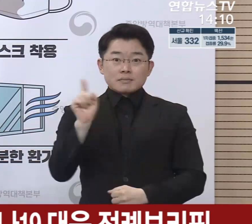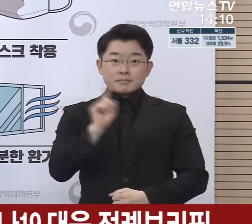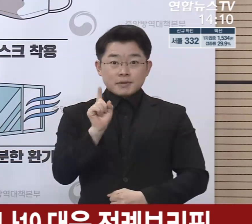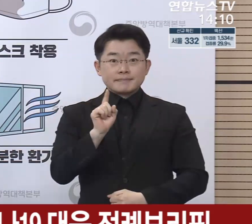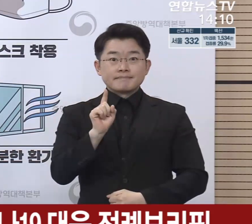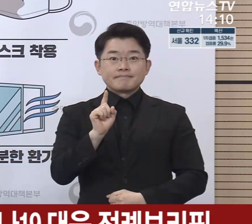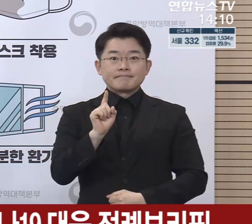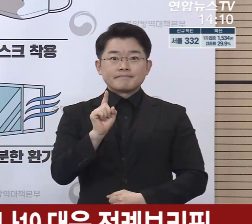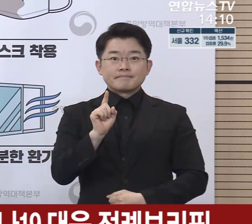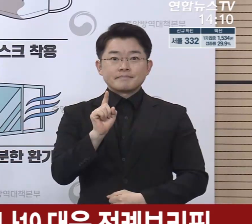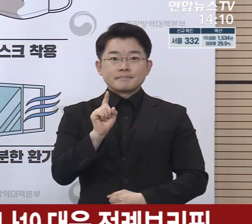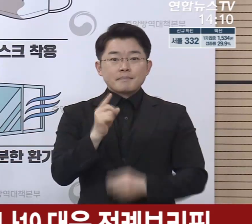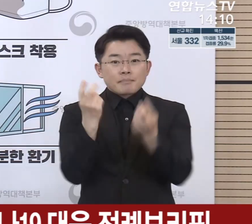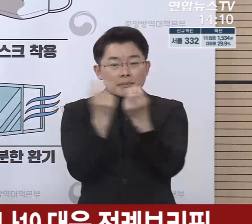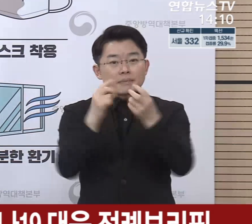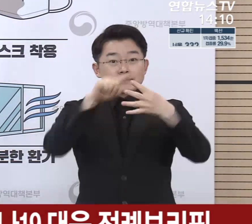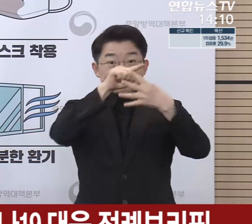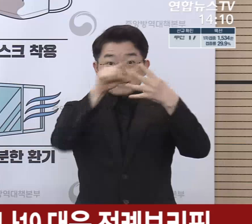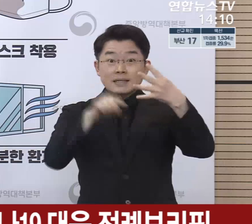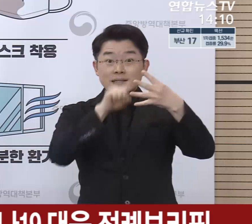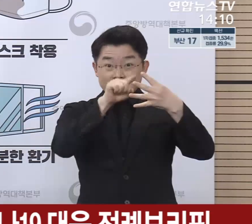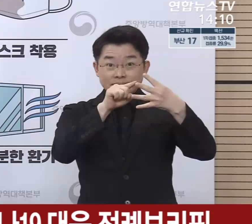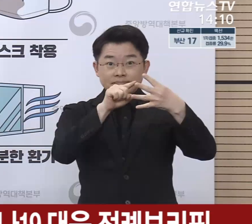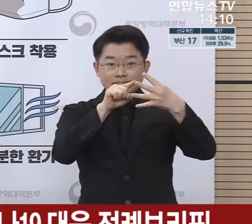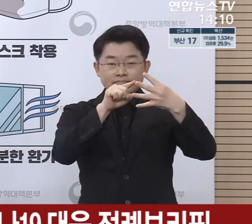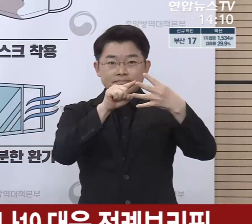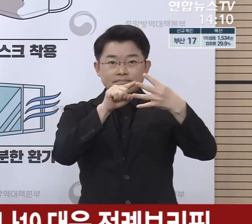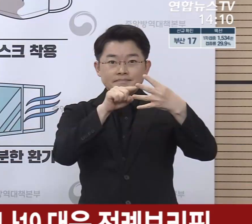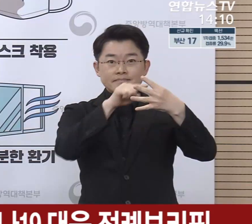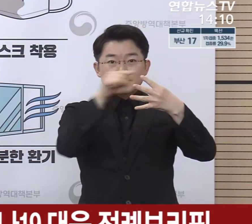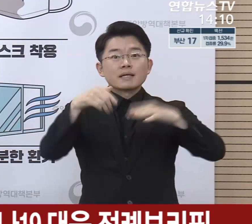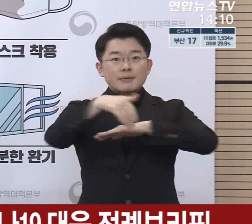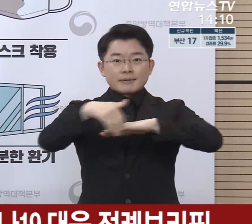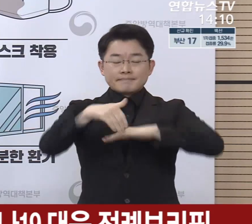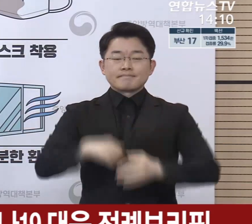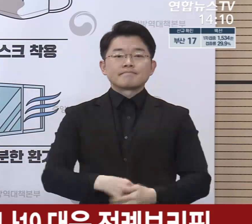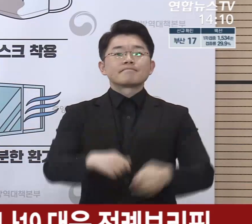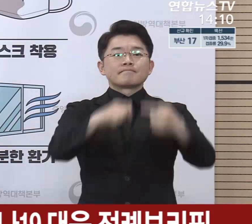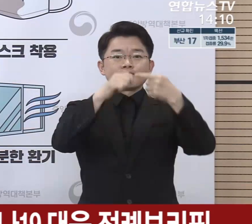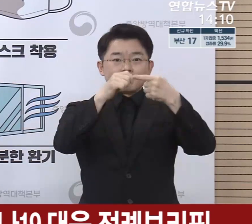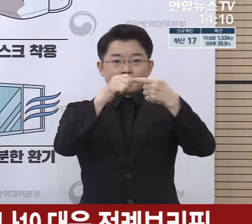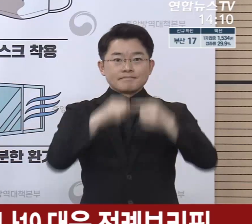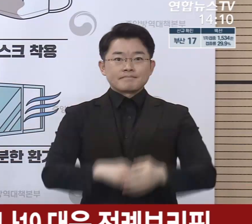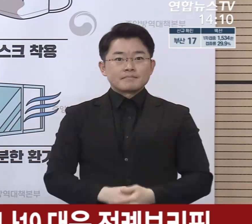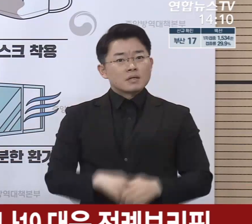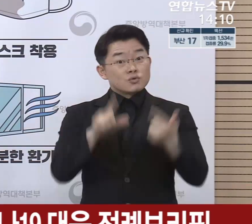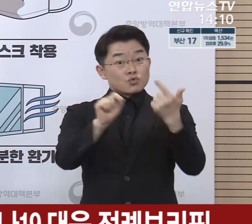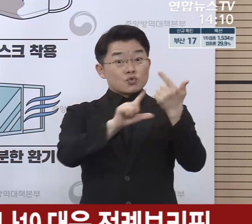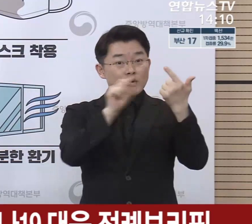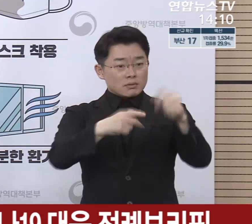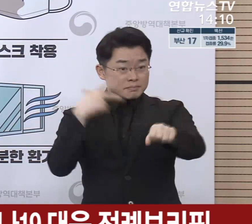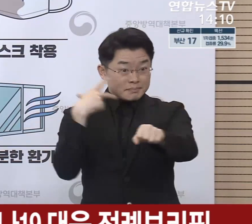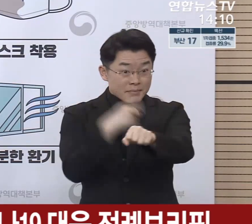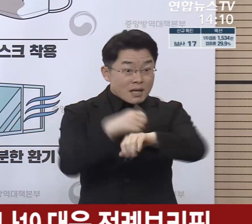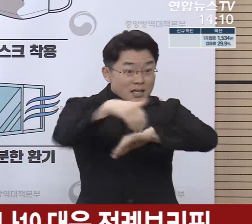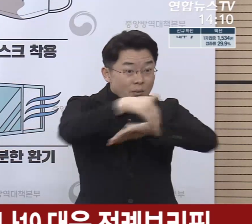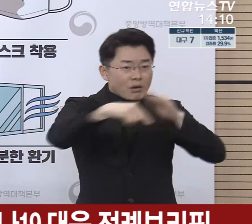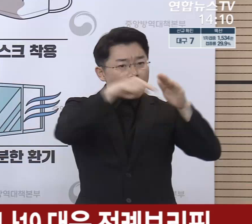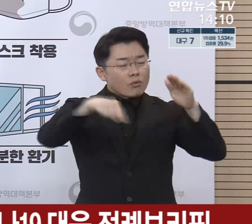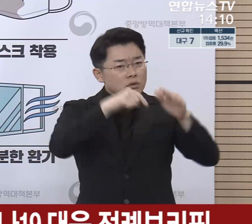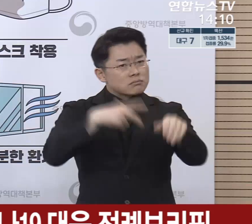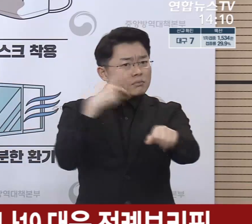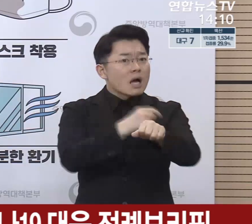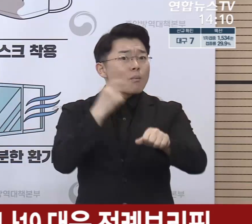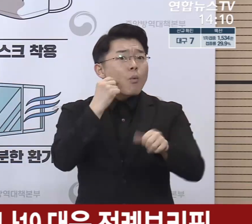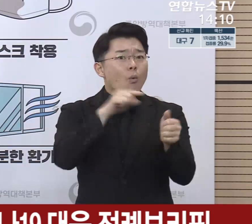접종에 대해서는 주로 4가지 방향으로 추진을 할 예정입니다. 첫째, 6월 접종 대상자 중